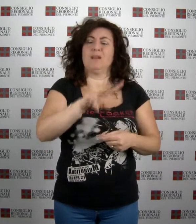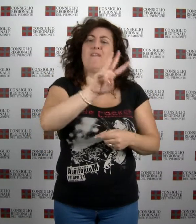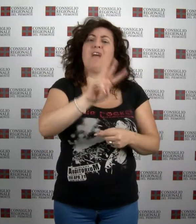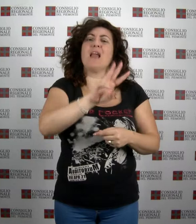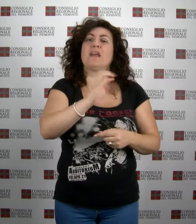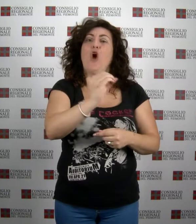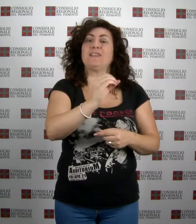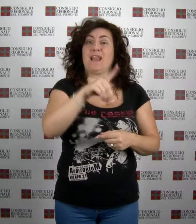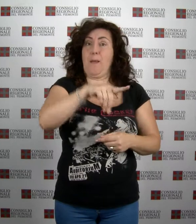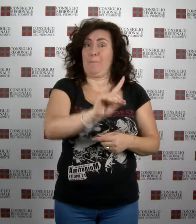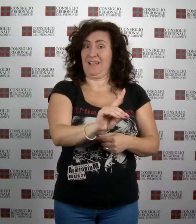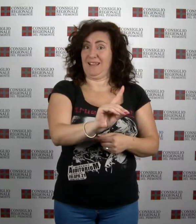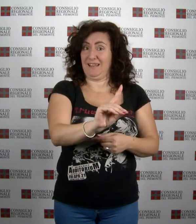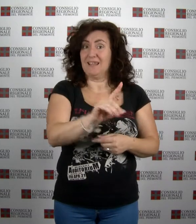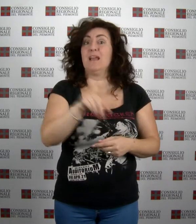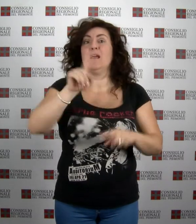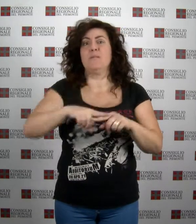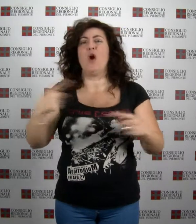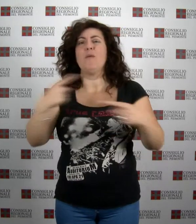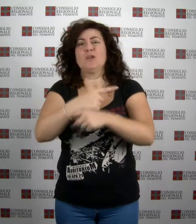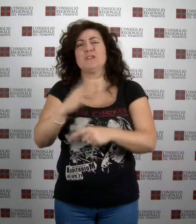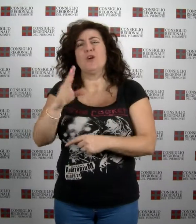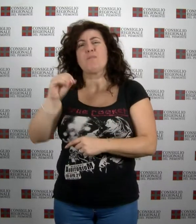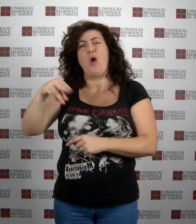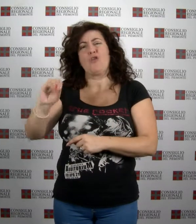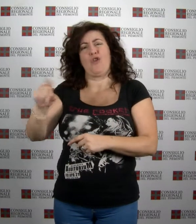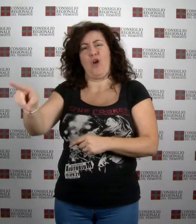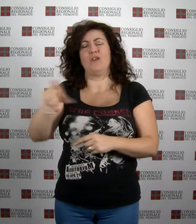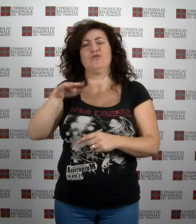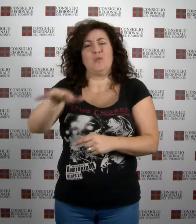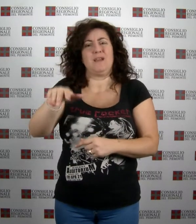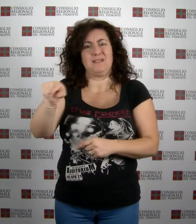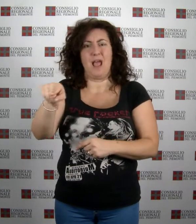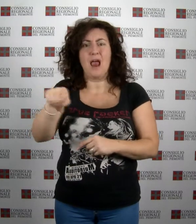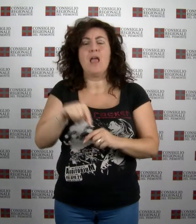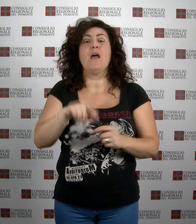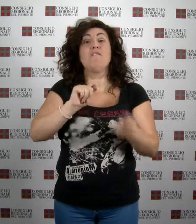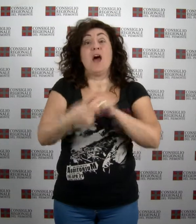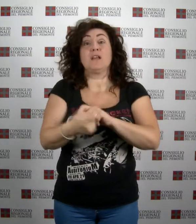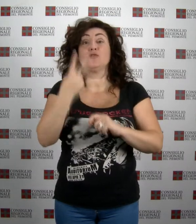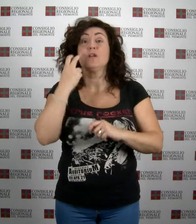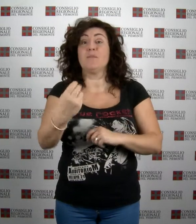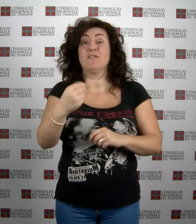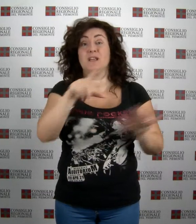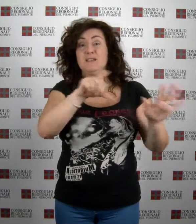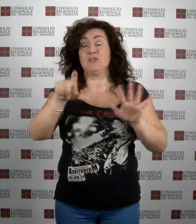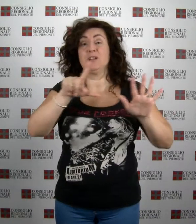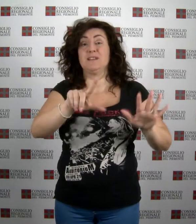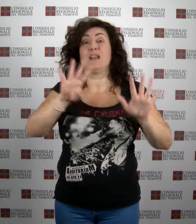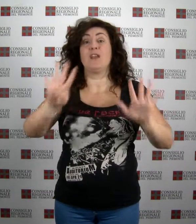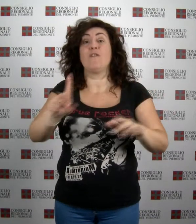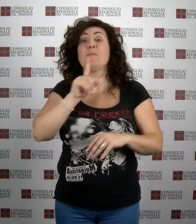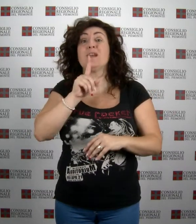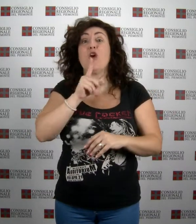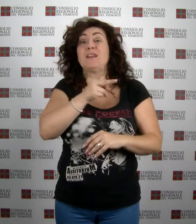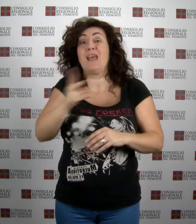Partito Democratico, e di opposizione Davide Bono, Movimento 5 Stelle. La variazione prevede 779 milioni di euro in più